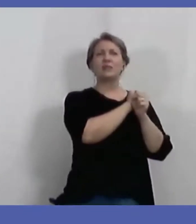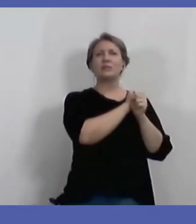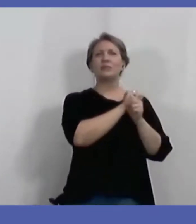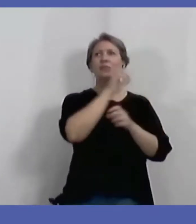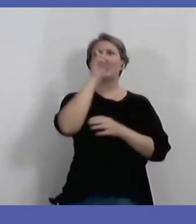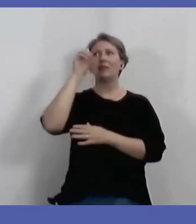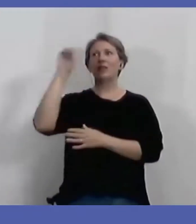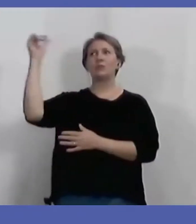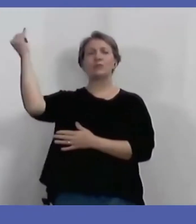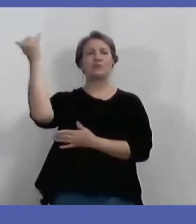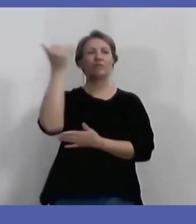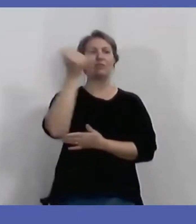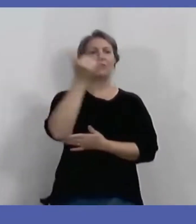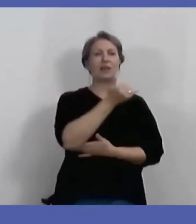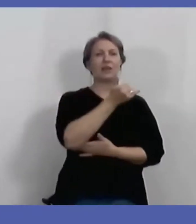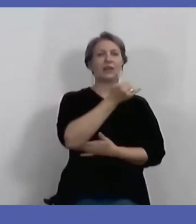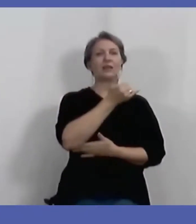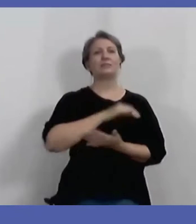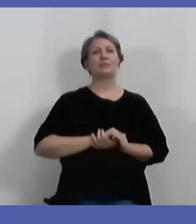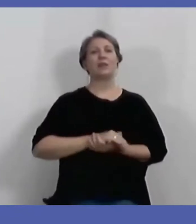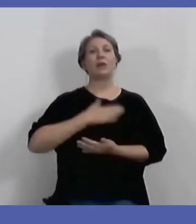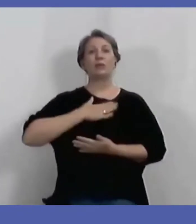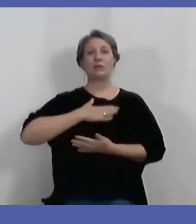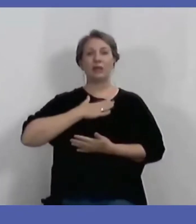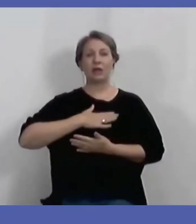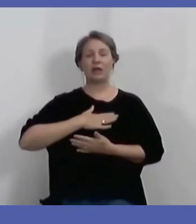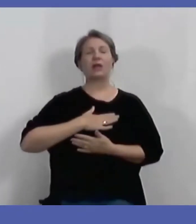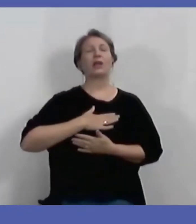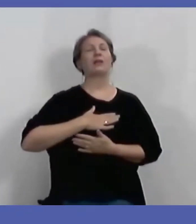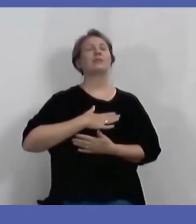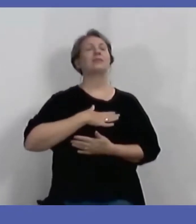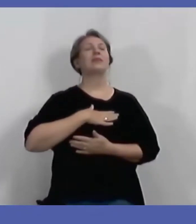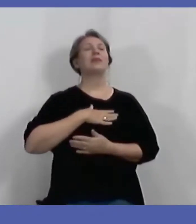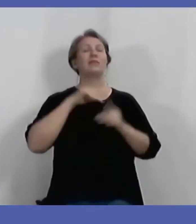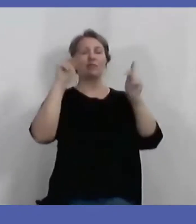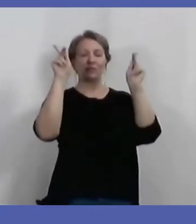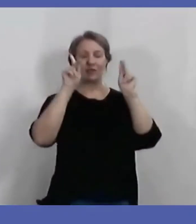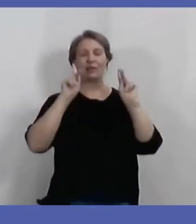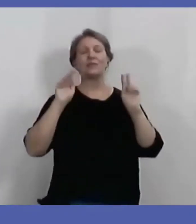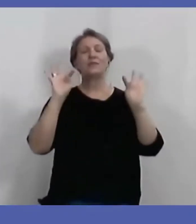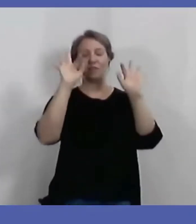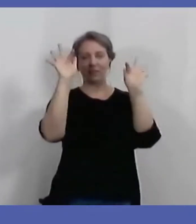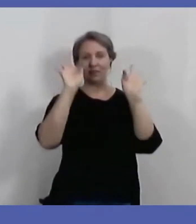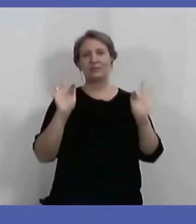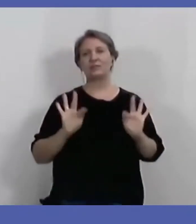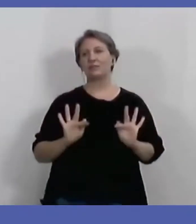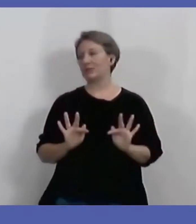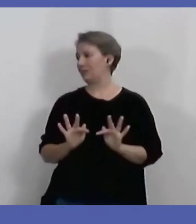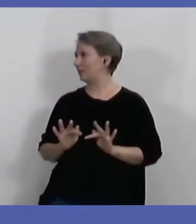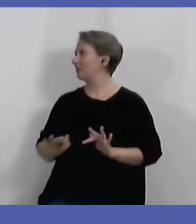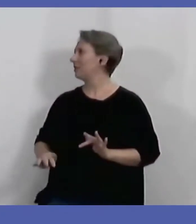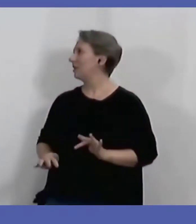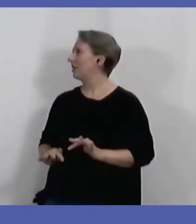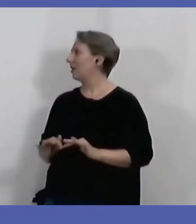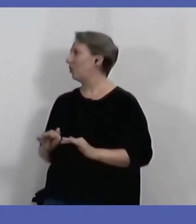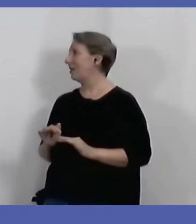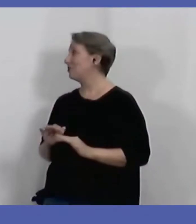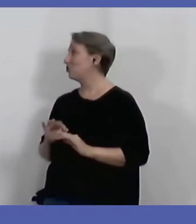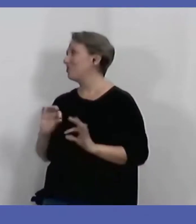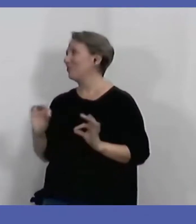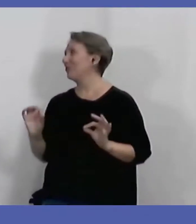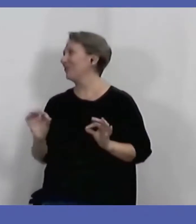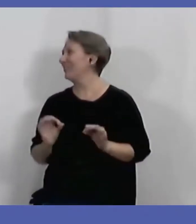agradarei. Essa é uma grande satisfação para o nosso Deus. É o que Ele está aguardando até o dia